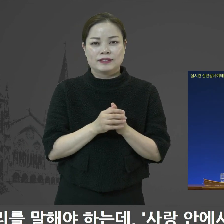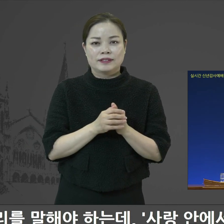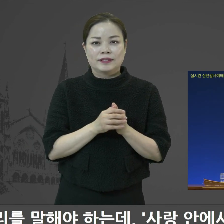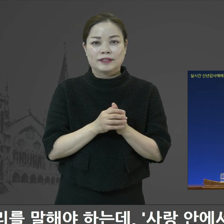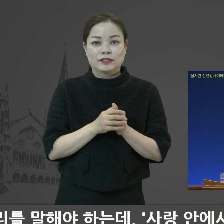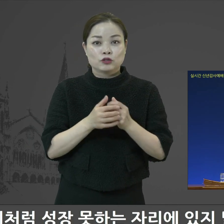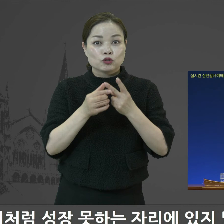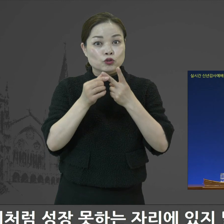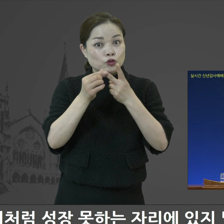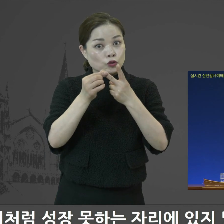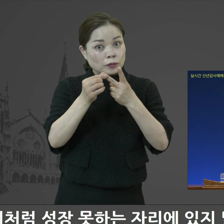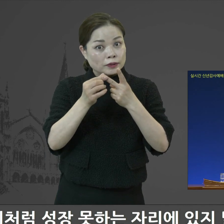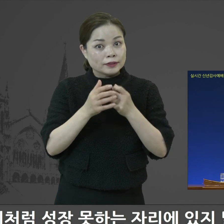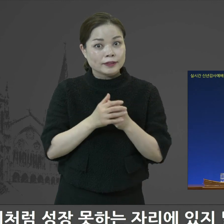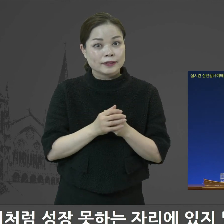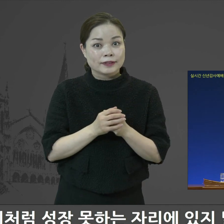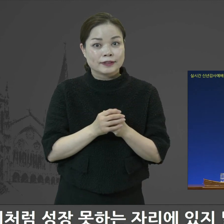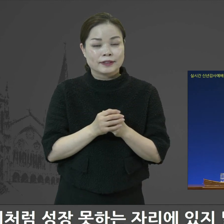두 번째